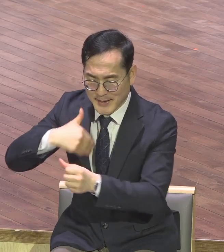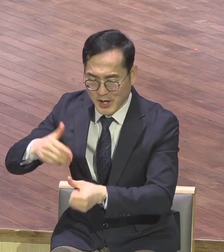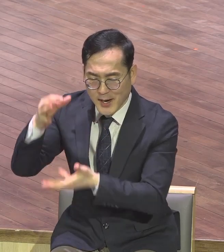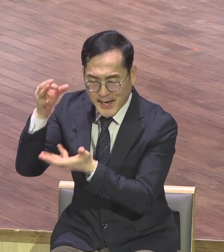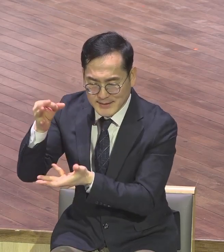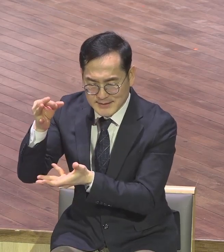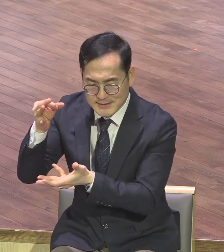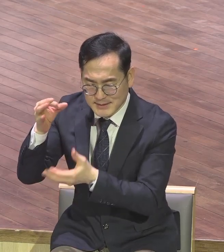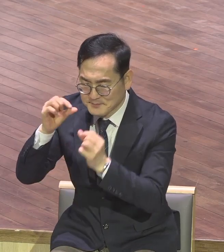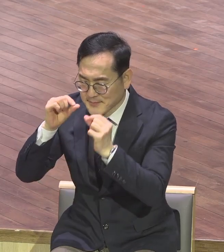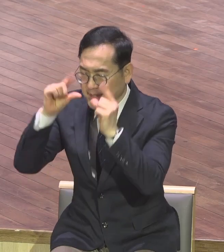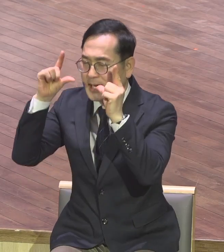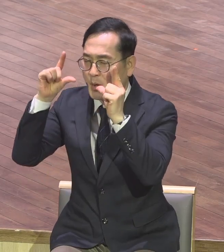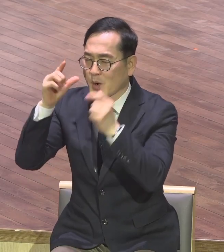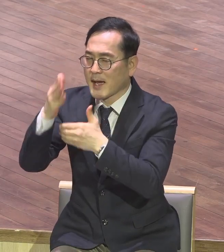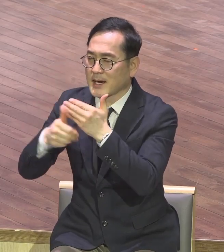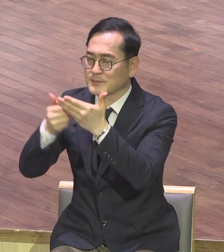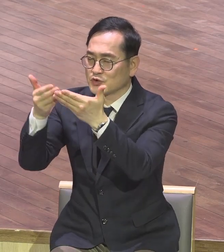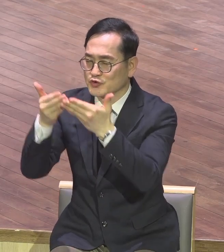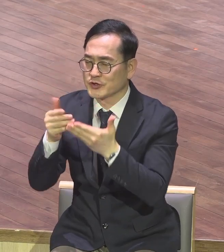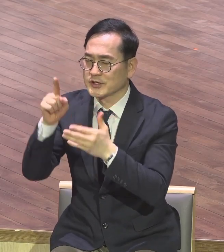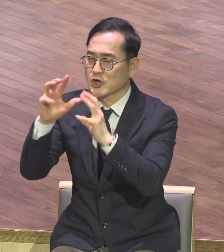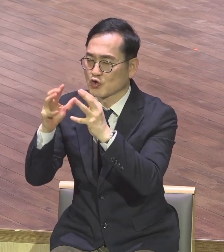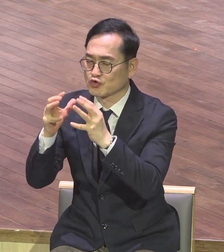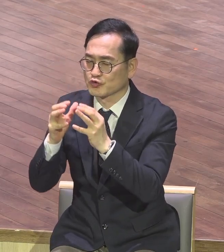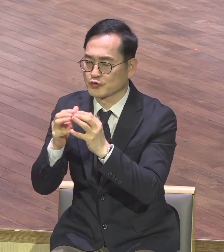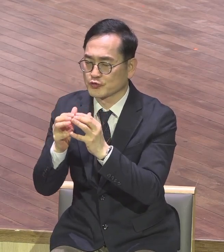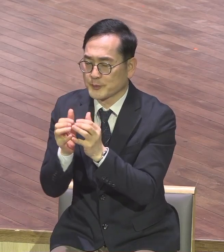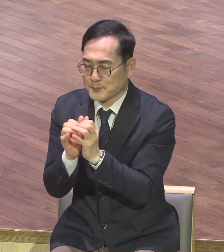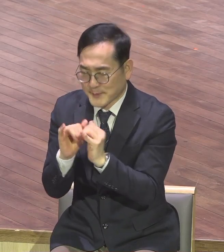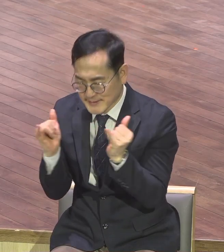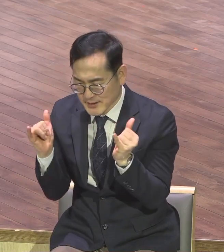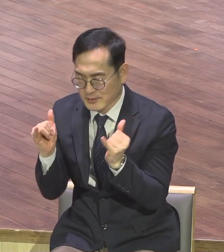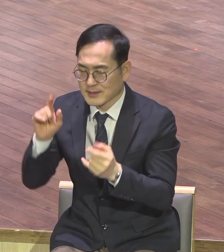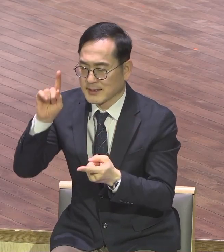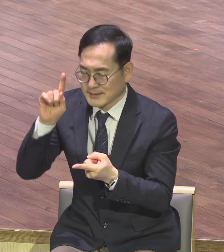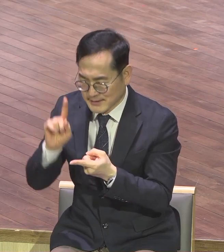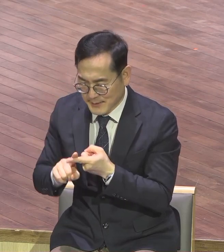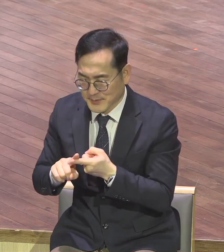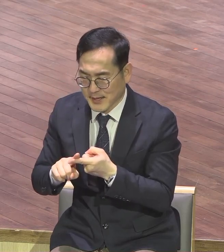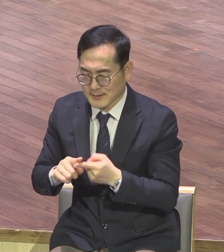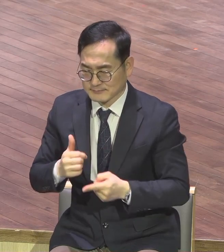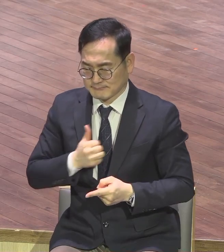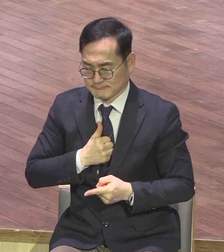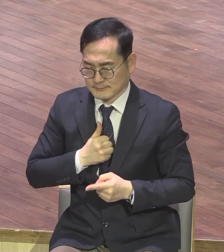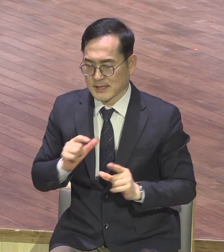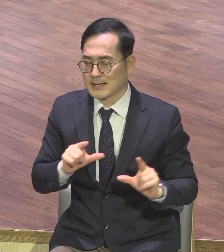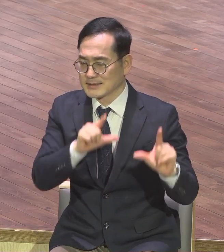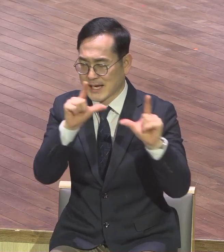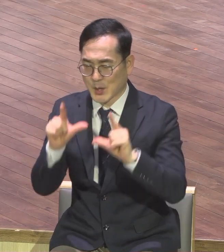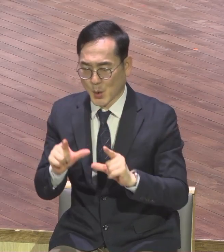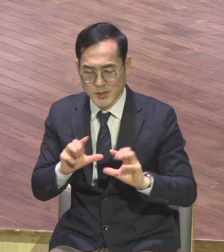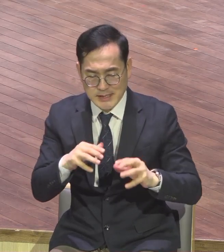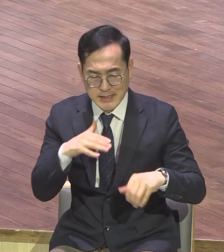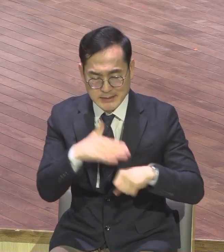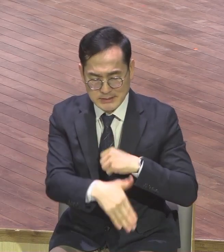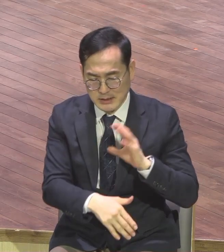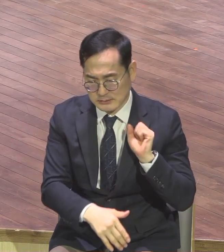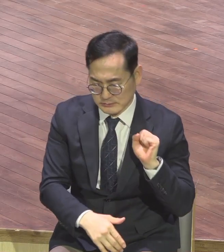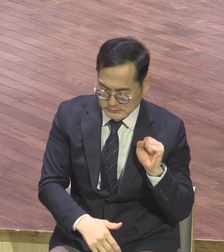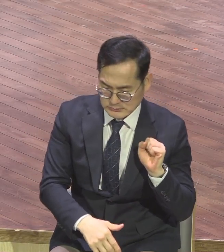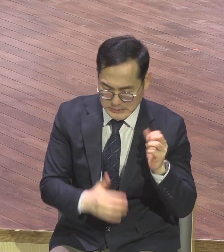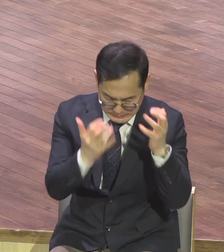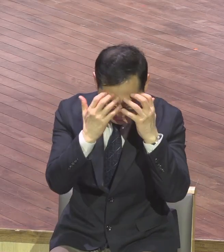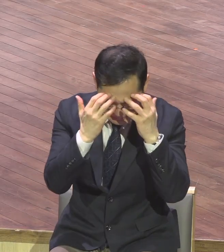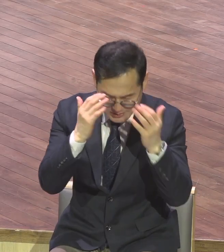알고 하나님께서 주신 이 천국 시민권자의 이 당당함을 가지고 어떤 서론 인생이 아니라 본론 인생으로